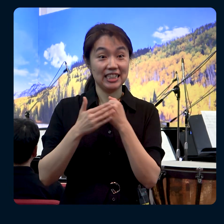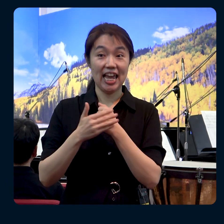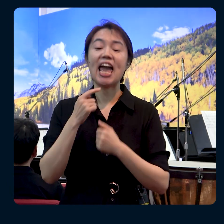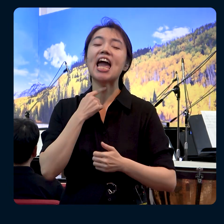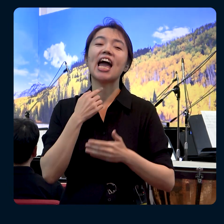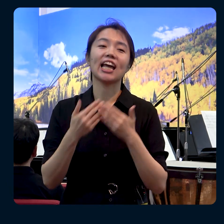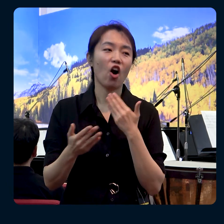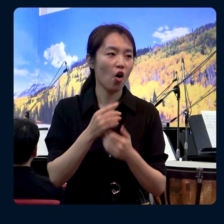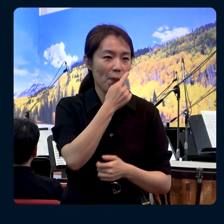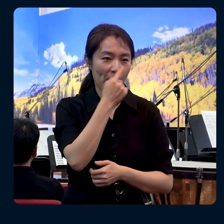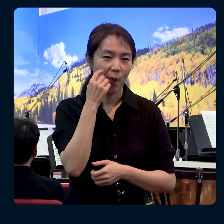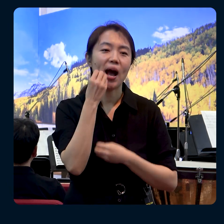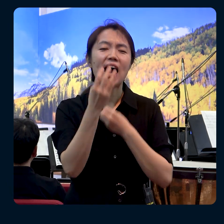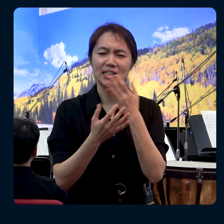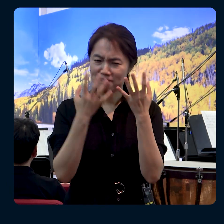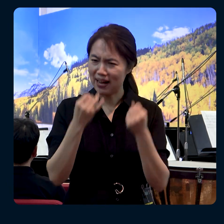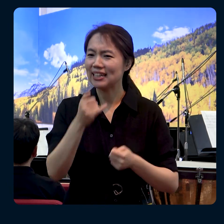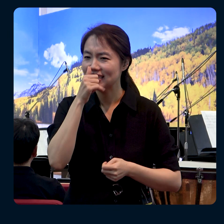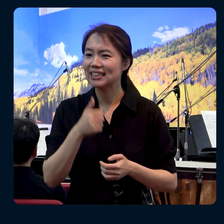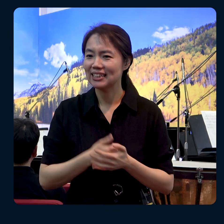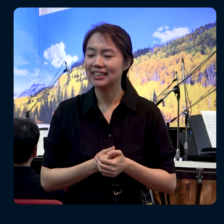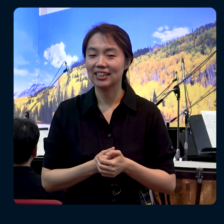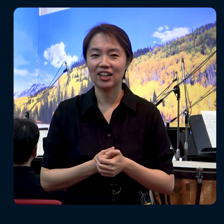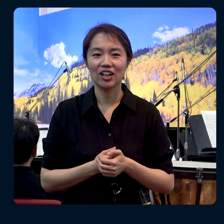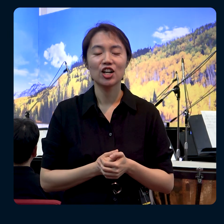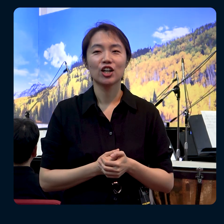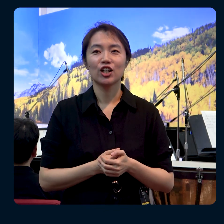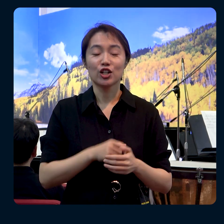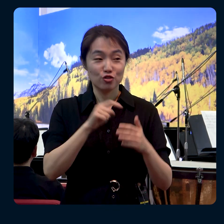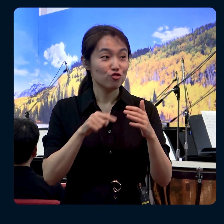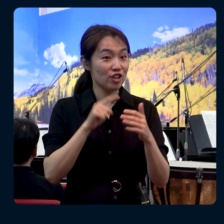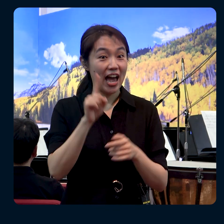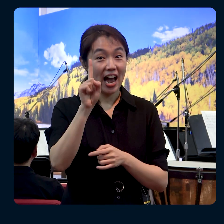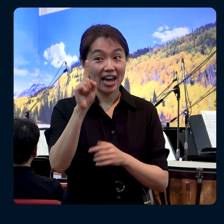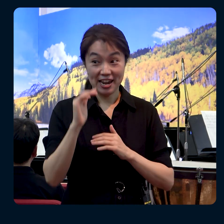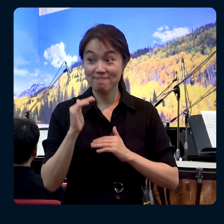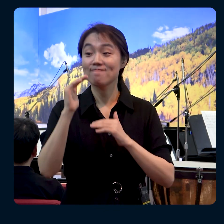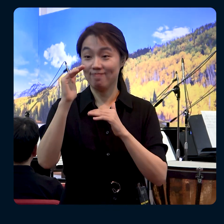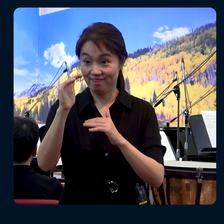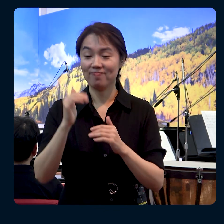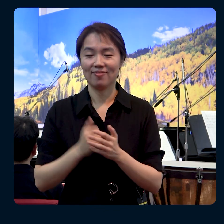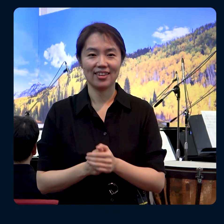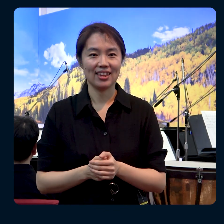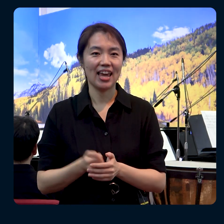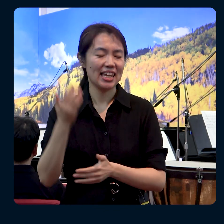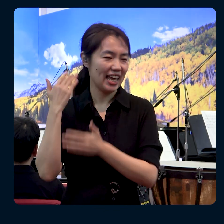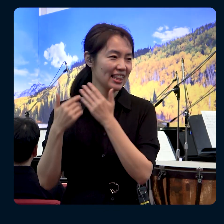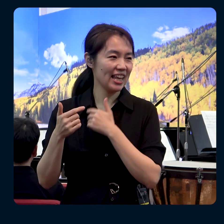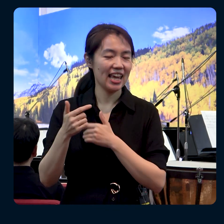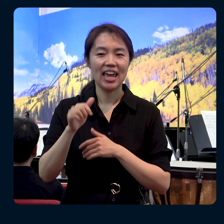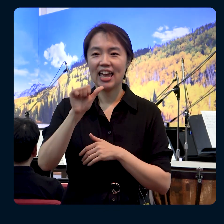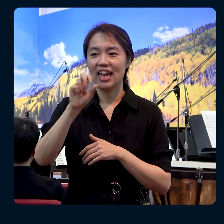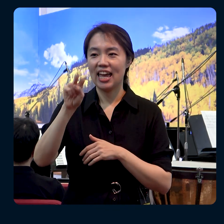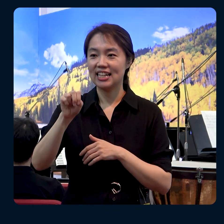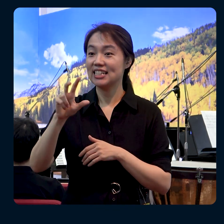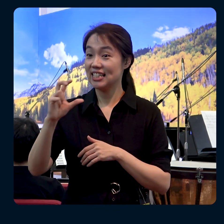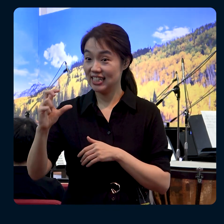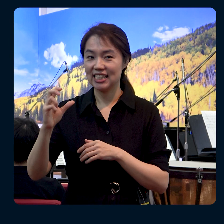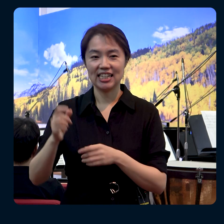있습니다. 그 중에 하나를 나눈다면 그건 ANC 오늘교회를 건축할 때 있었던 그때